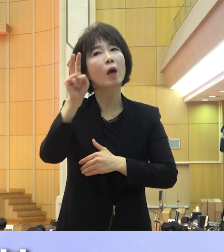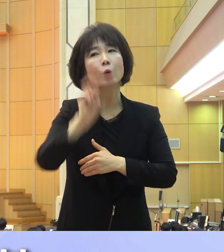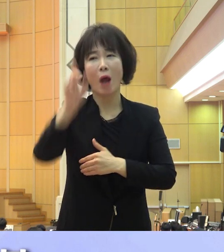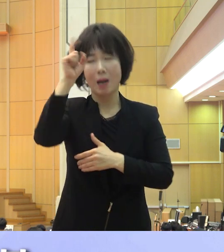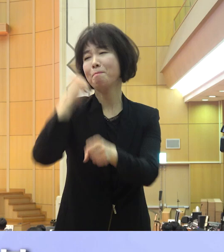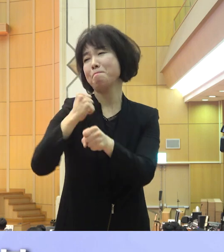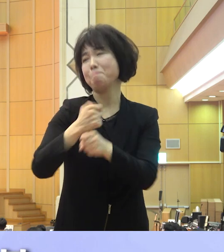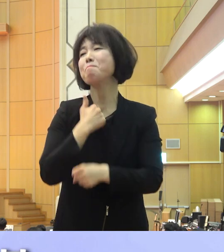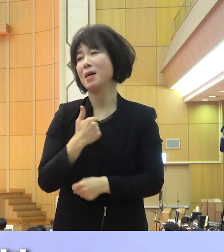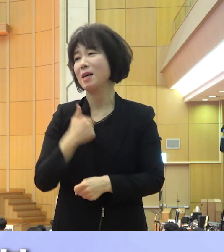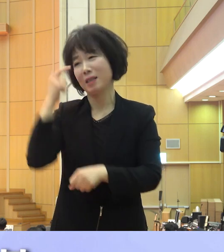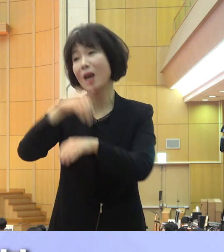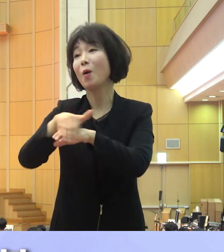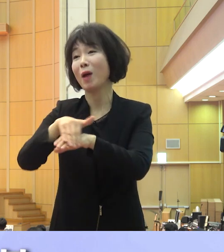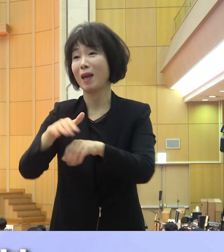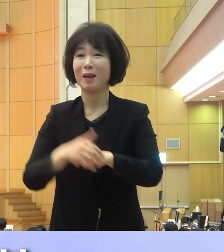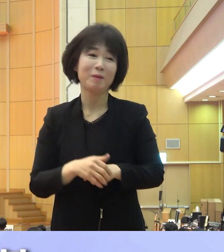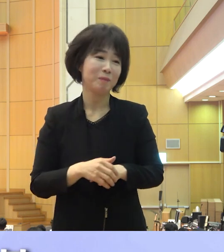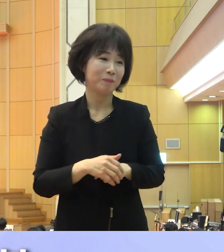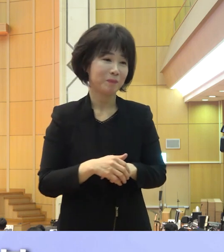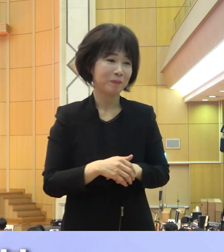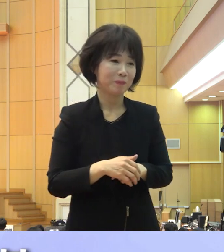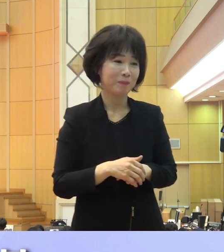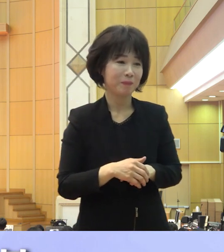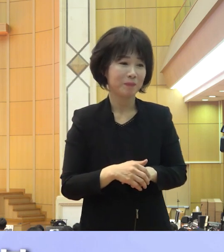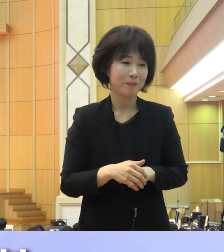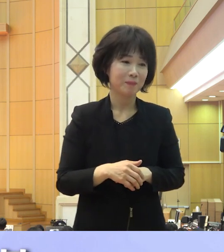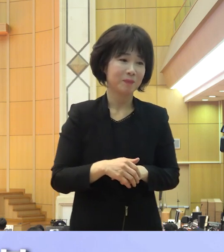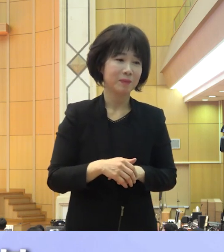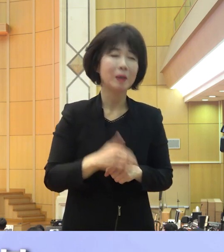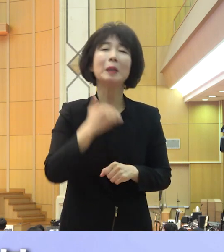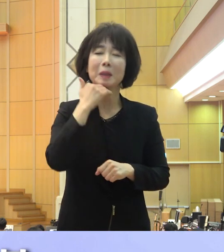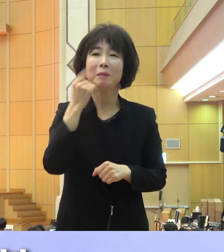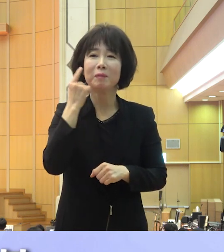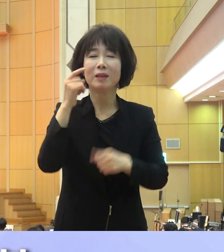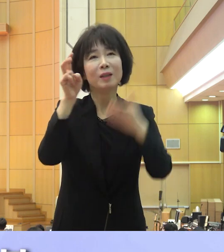있어요. 아이고, 좀 더 불러주세요. 그때 가서 불러.